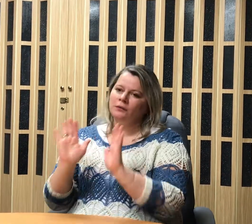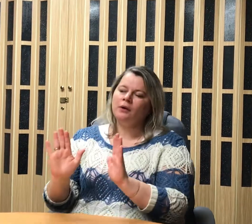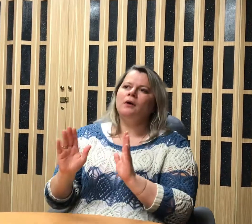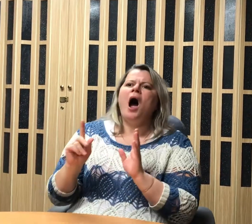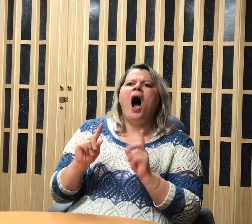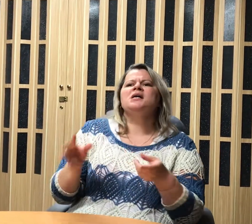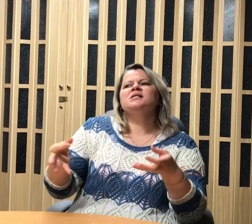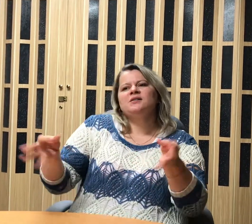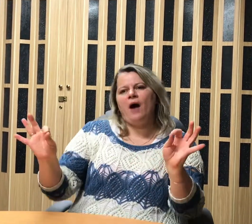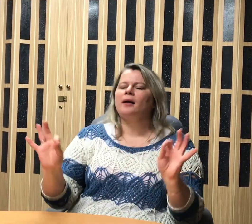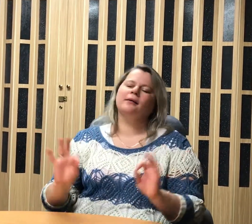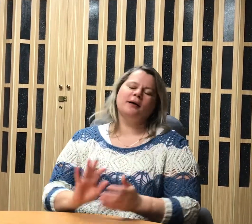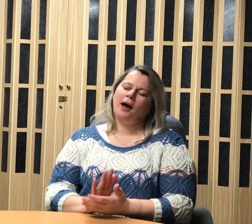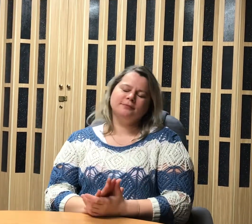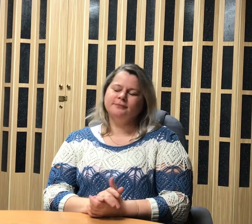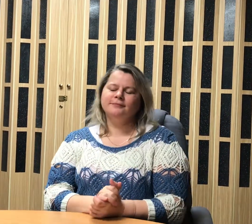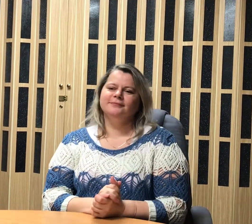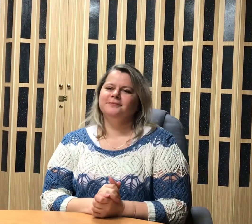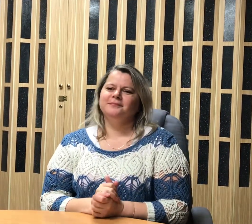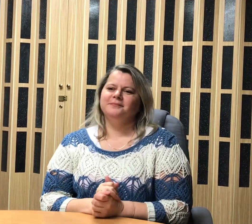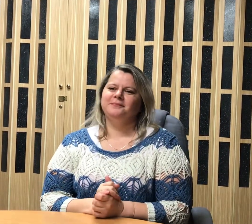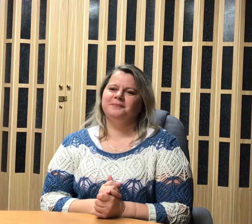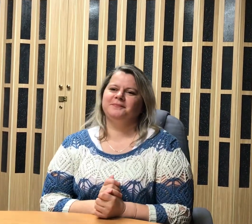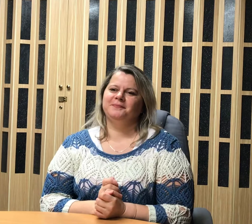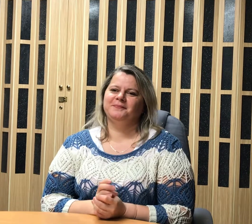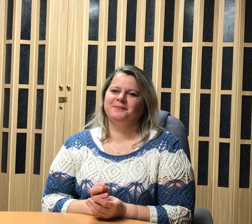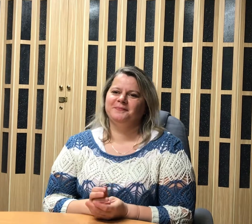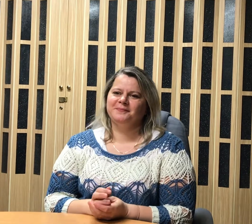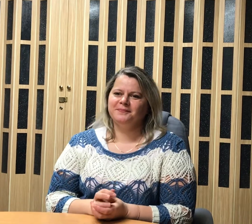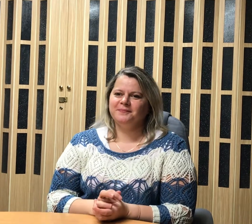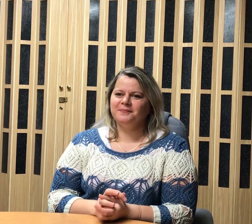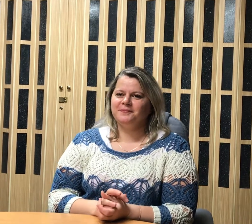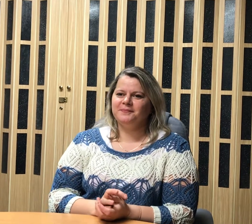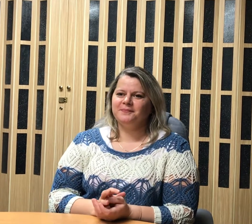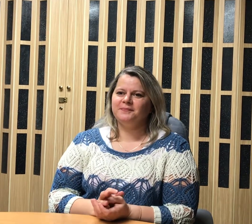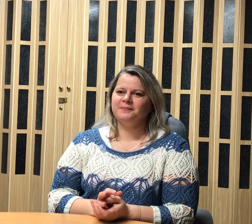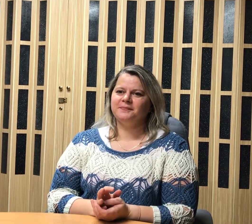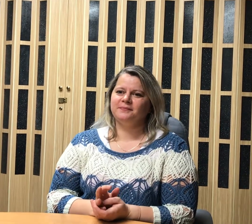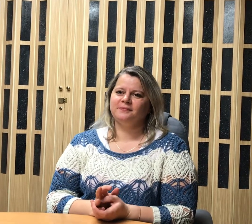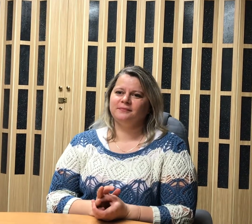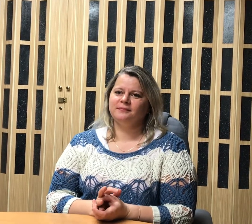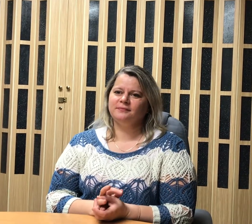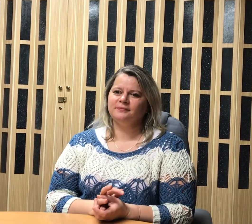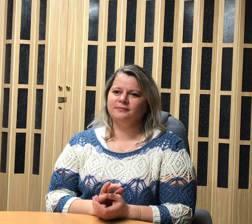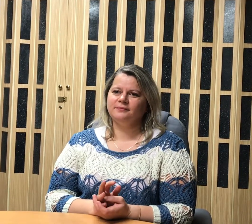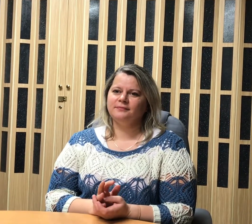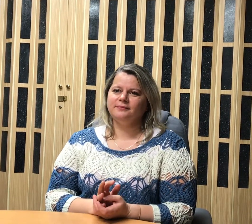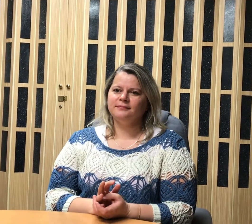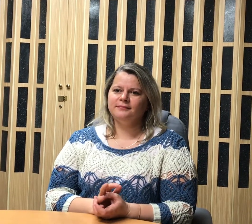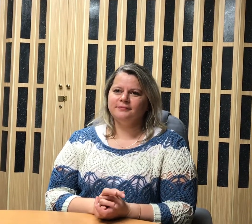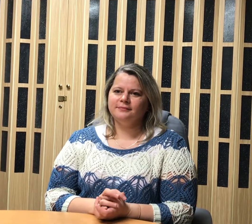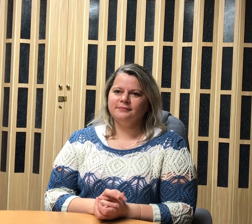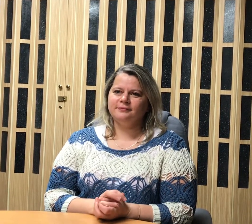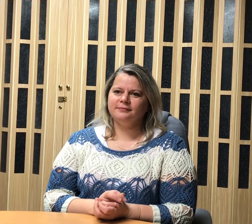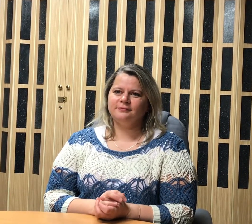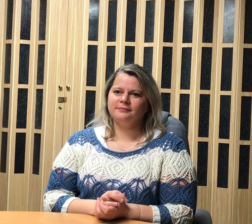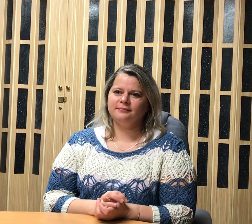vieglos gadījumos, jā, es viņam palūkšu, lai viņš man palīdz iztulkot, bet tādos svarīgos, kur dokumenti, noteikti nē.